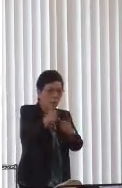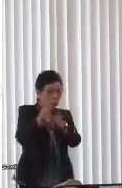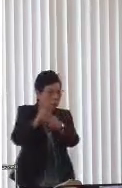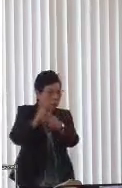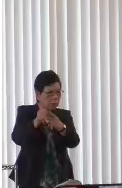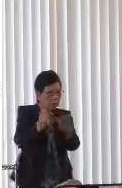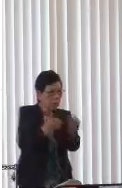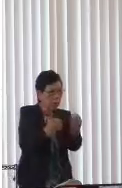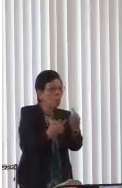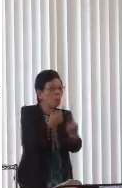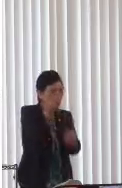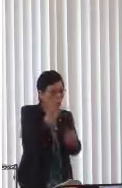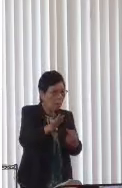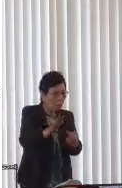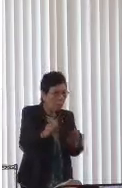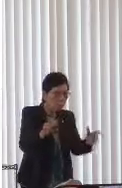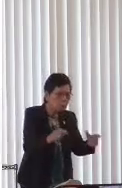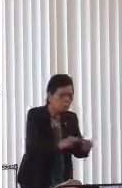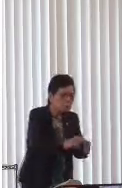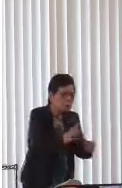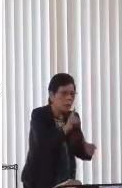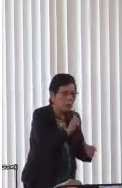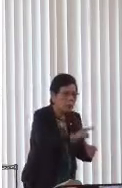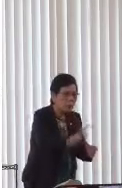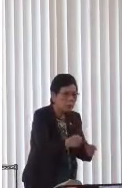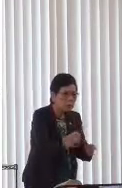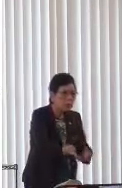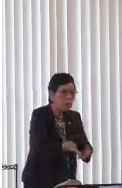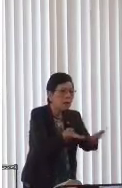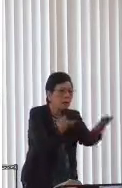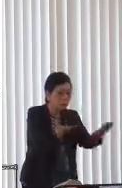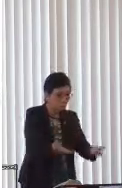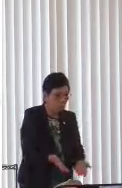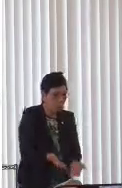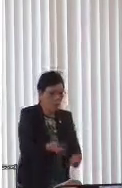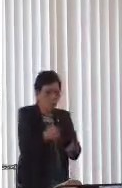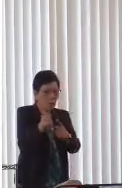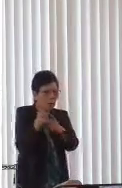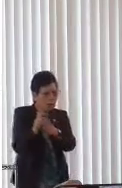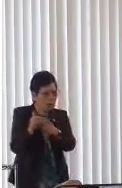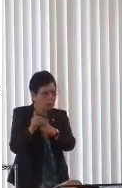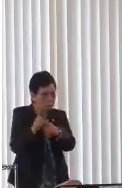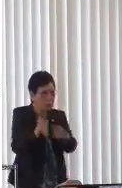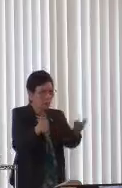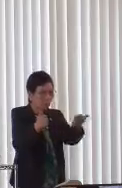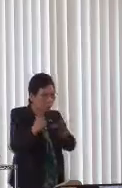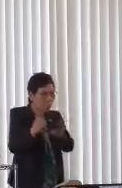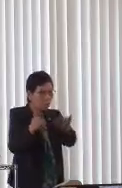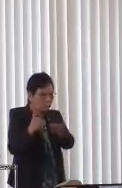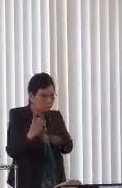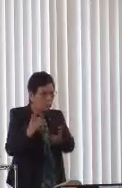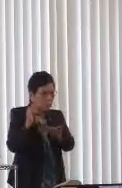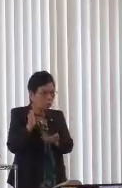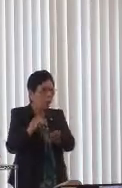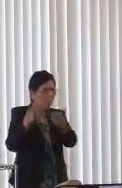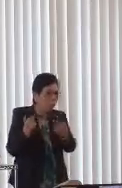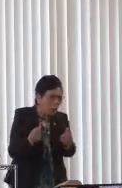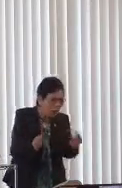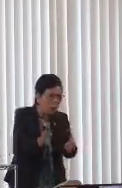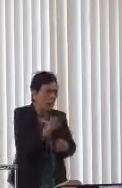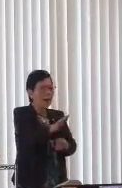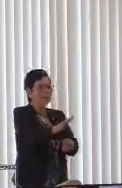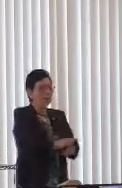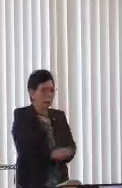の最も小さいものの一人にしたのは私にしてくれたことなのである。やはりこ